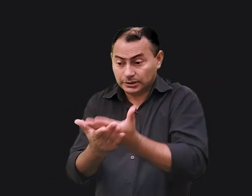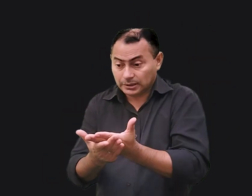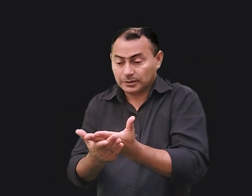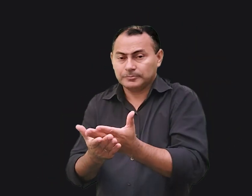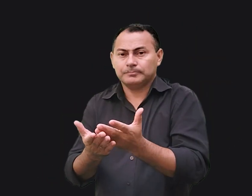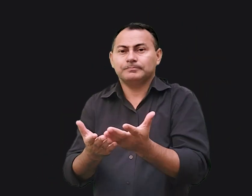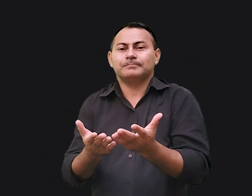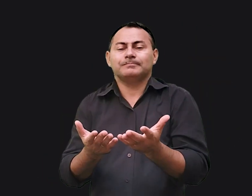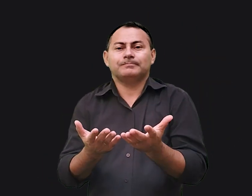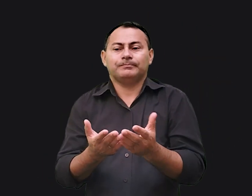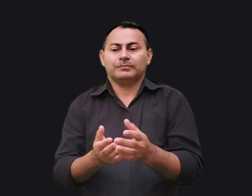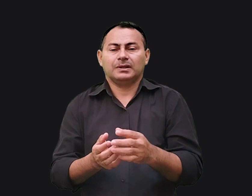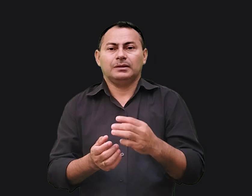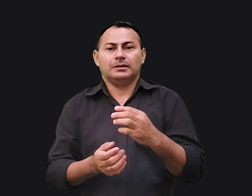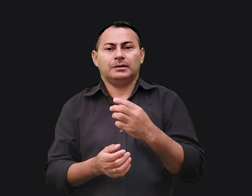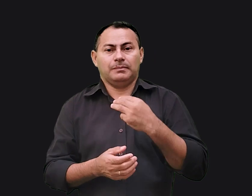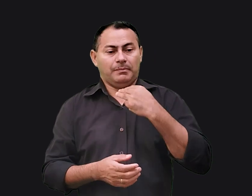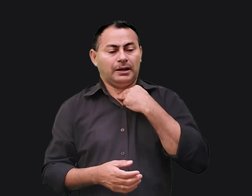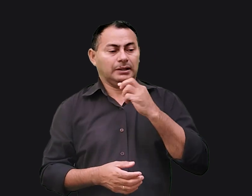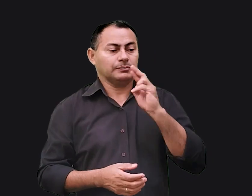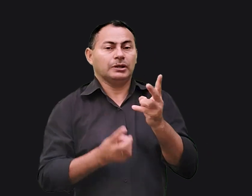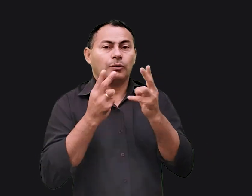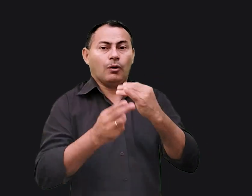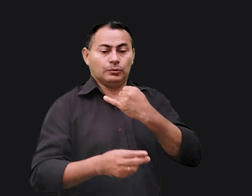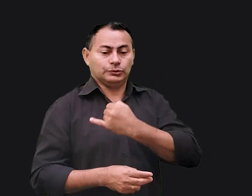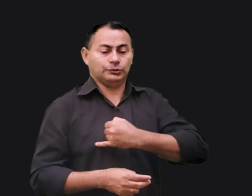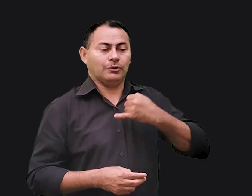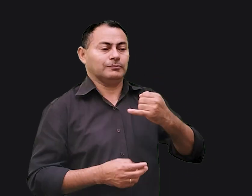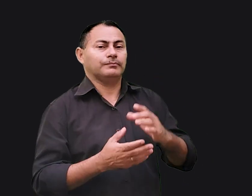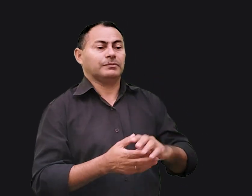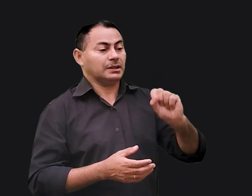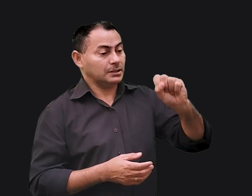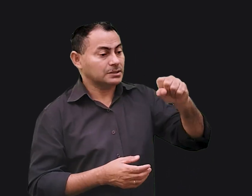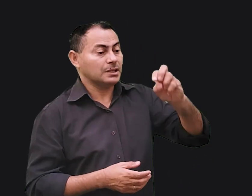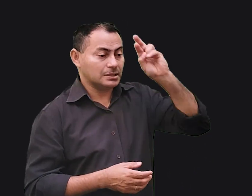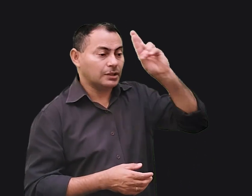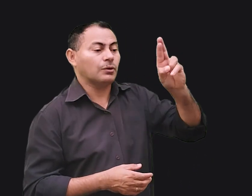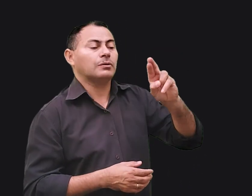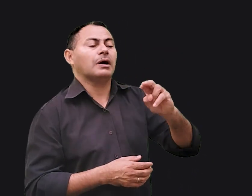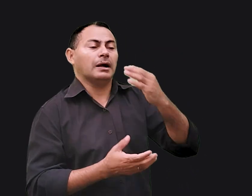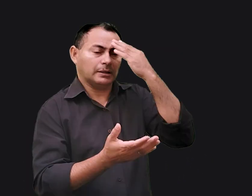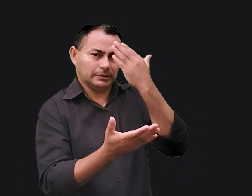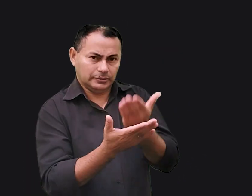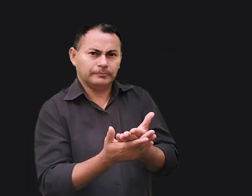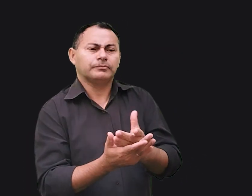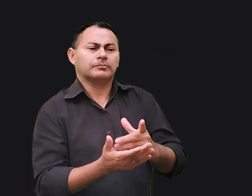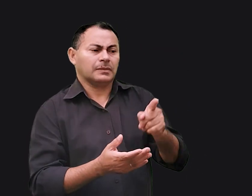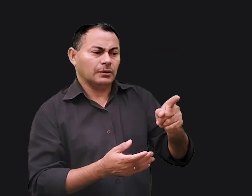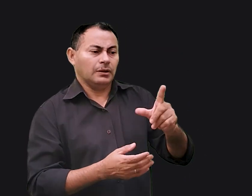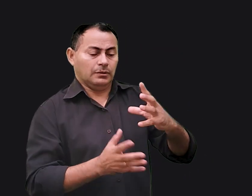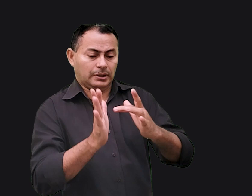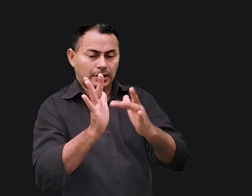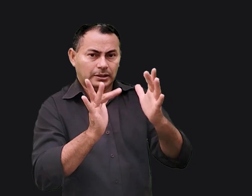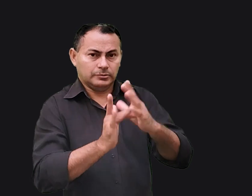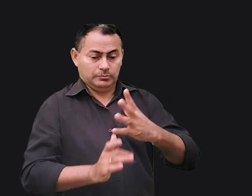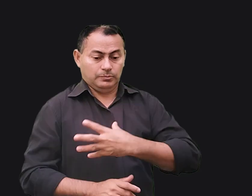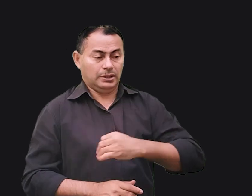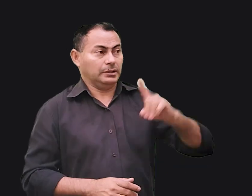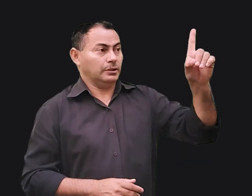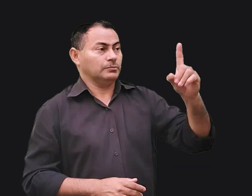acredita nisso? E ela responde como João responderia, sim, Senhor, eu tenho crido que tu és o Cristo, o Filho de Deus